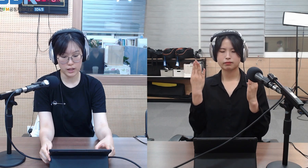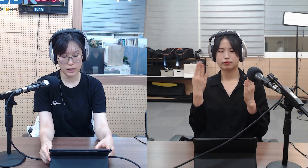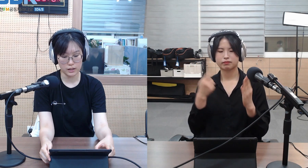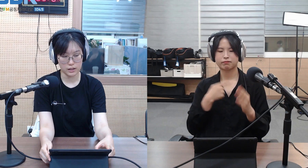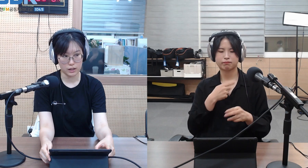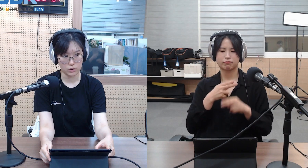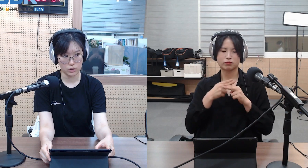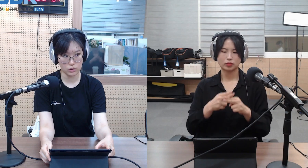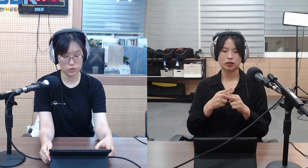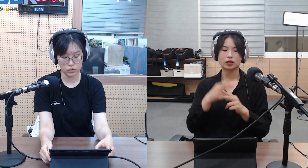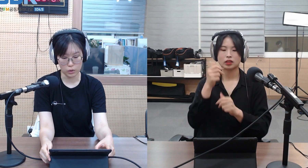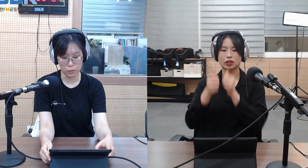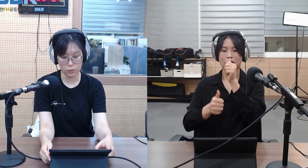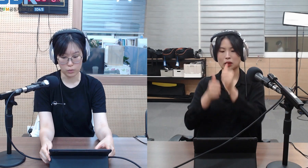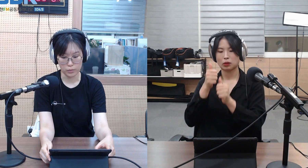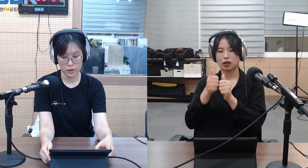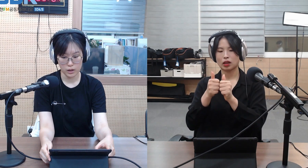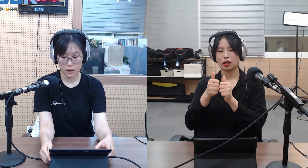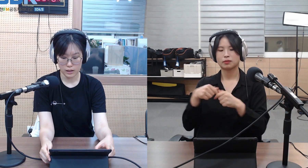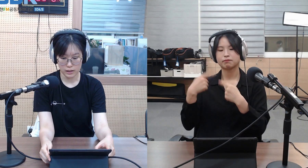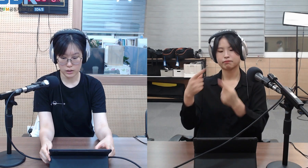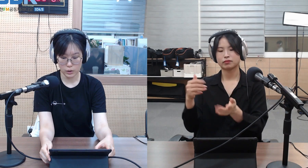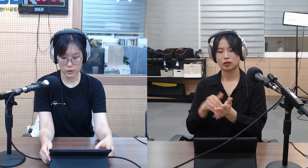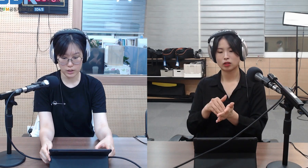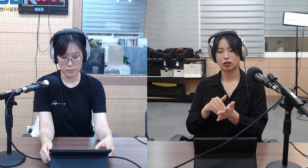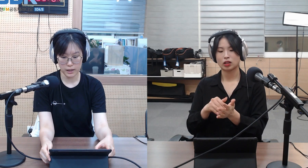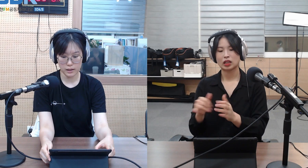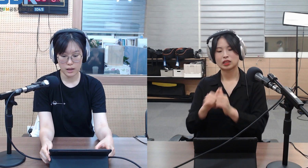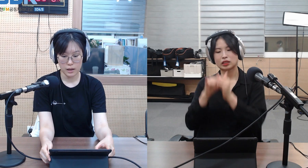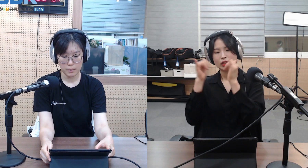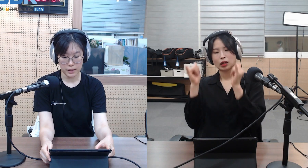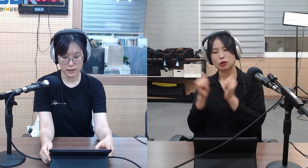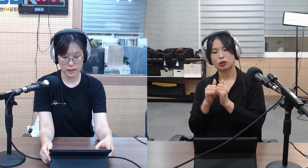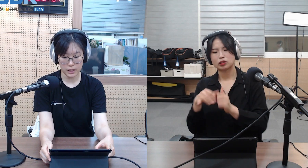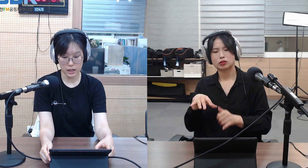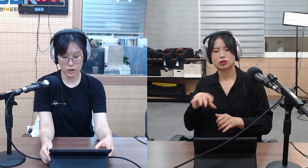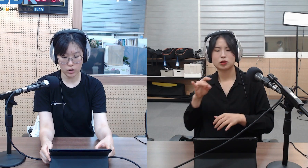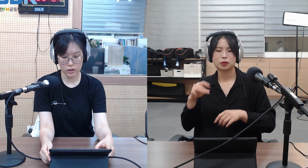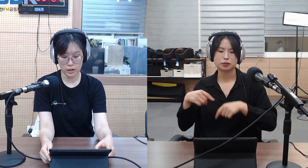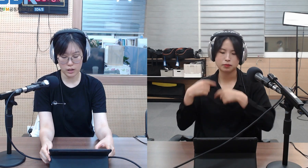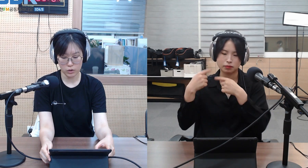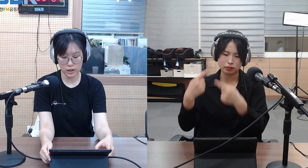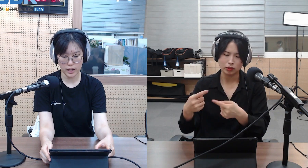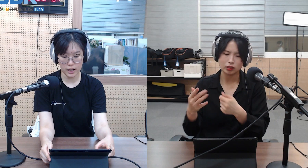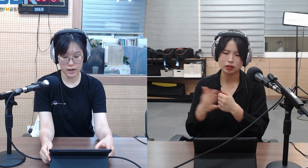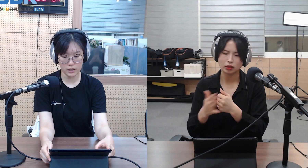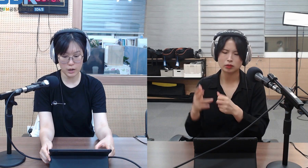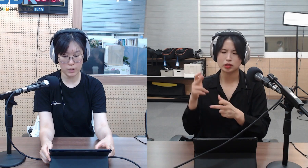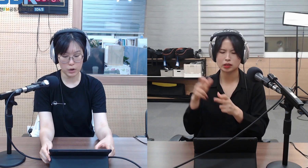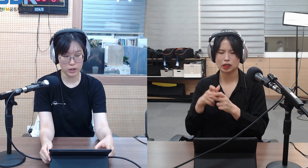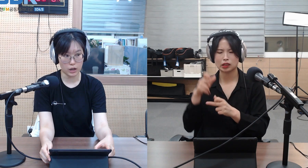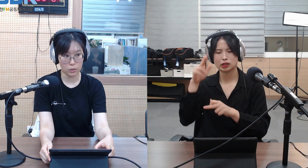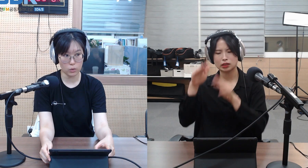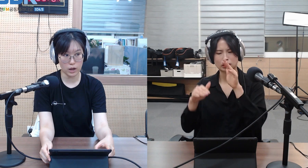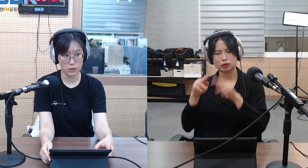권리투쟁이라는 단어는 두렵고 낯설었지만 마땅히 이뤄내야 할 사회 변화라고